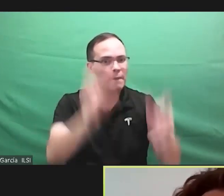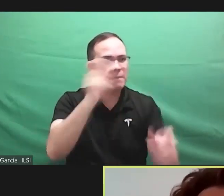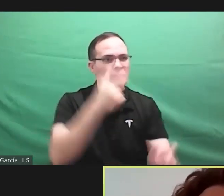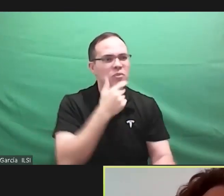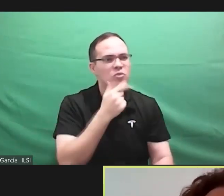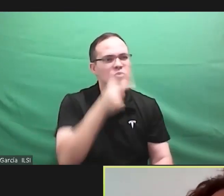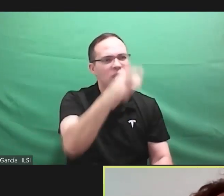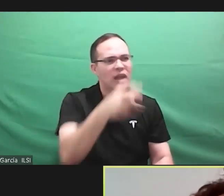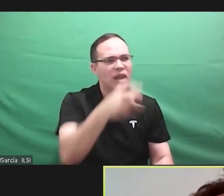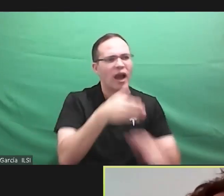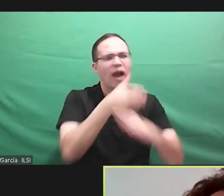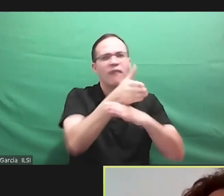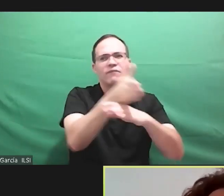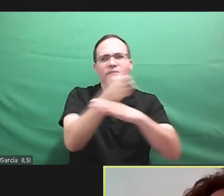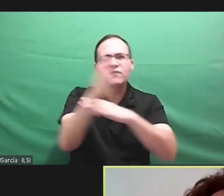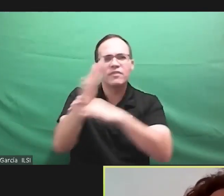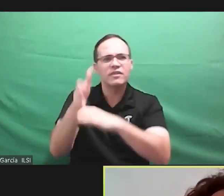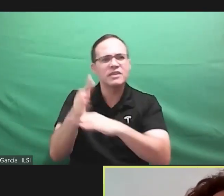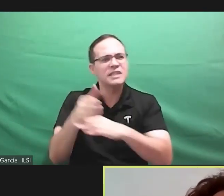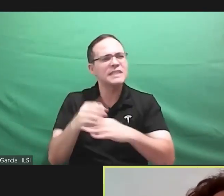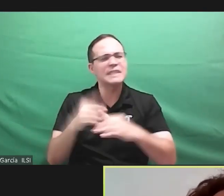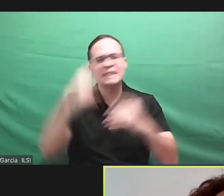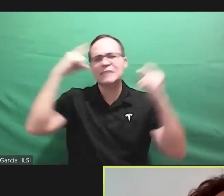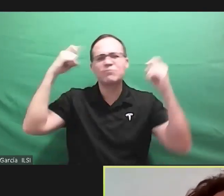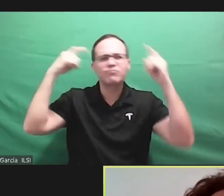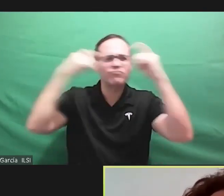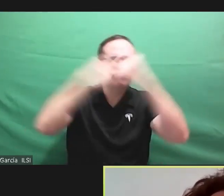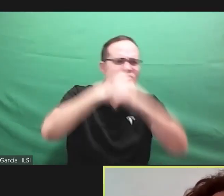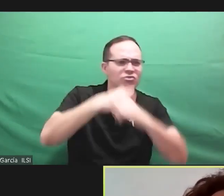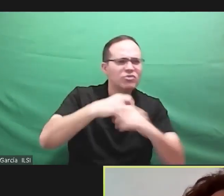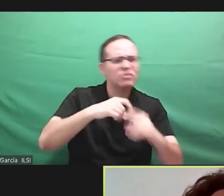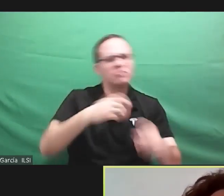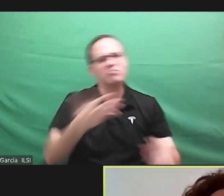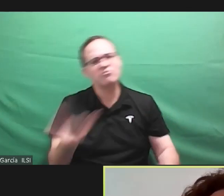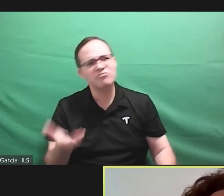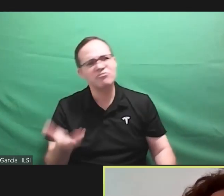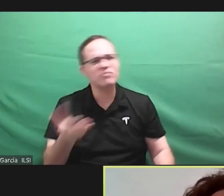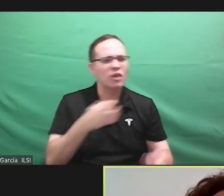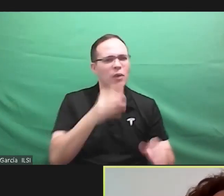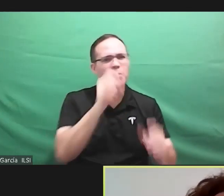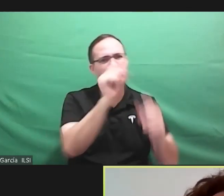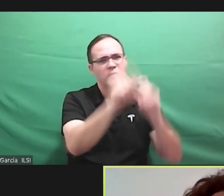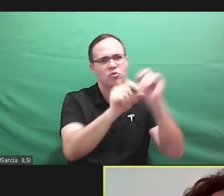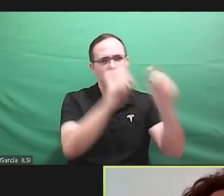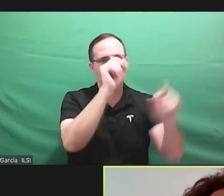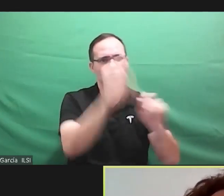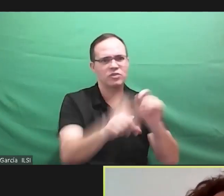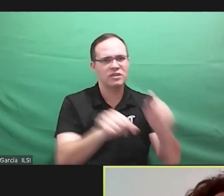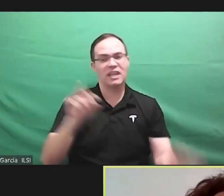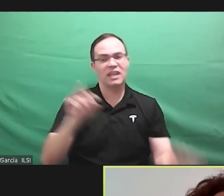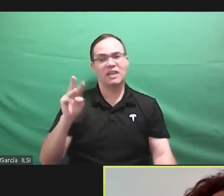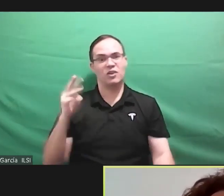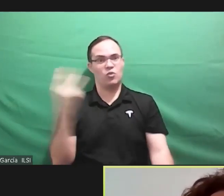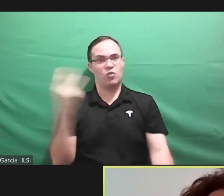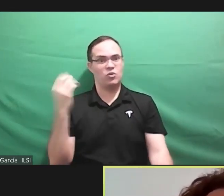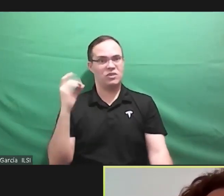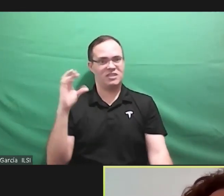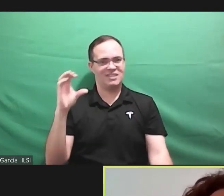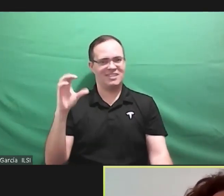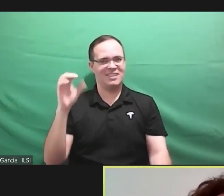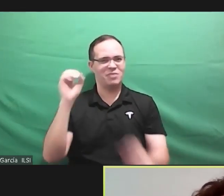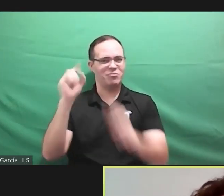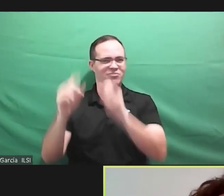servicios. Y también es importante decir que esta versión de Washington Group no permite identificar